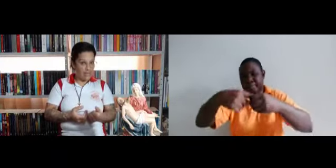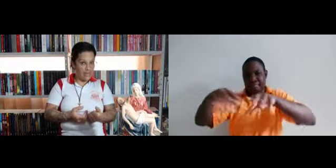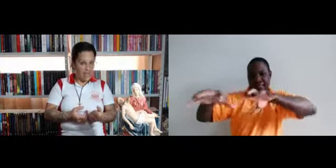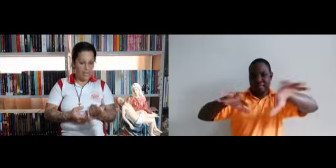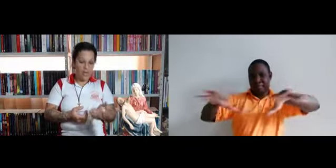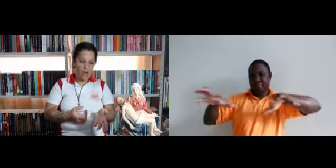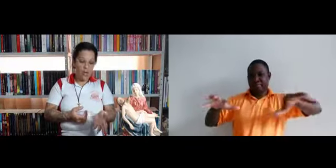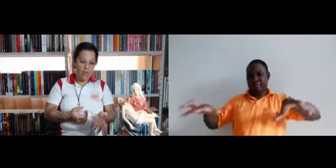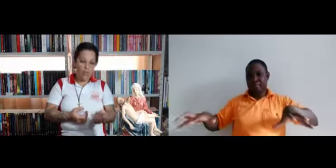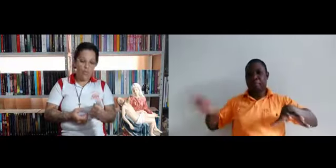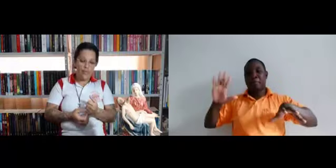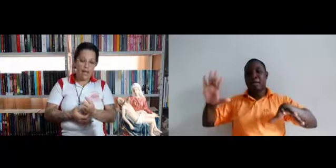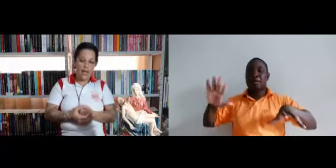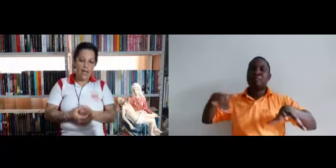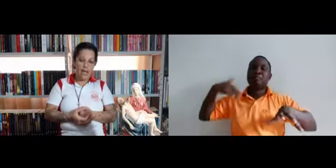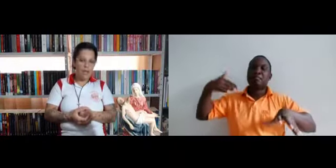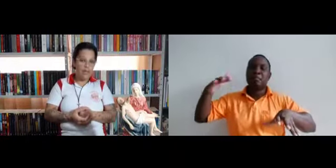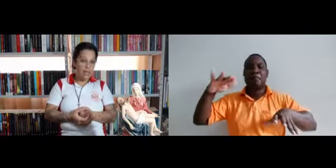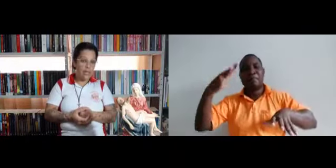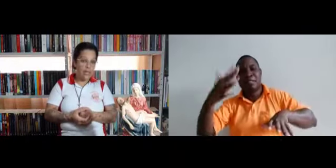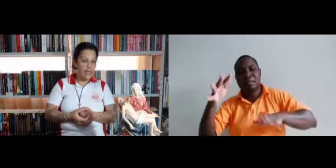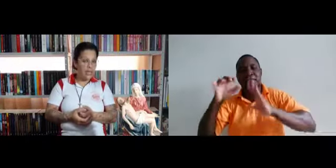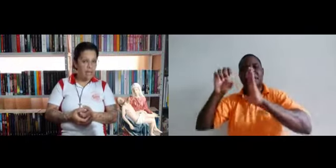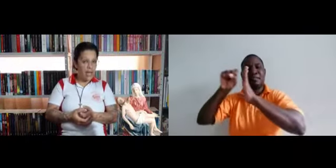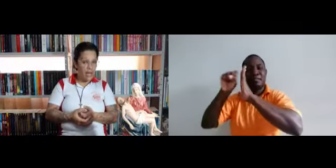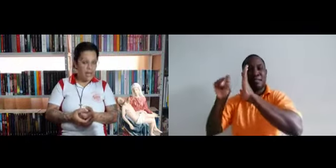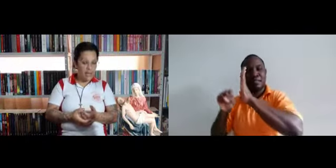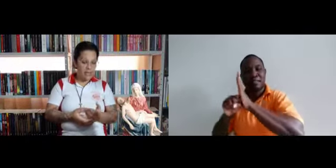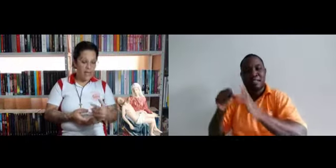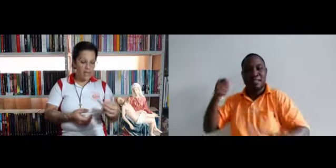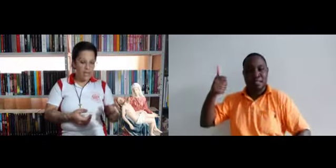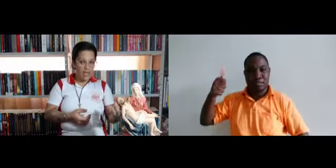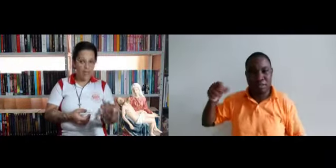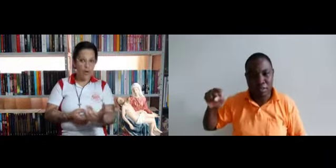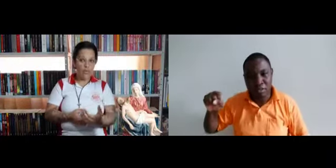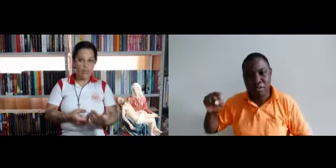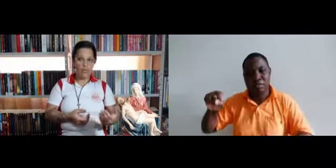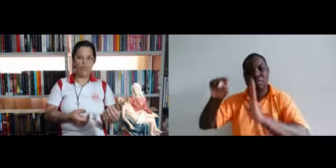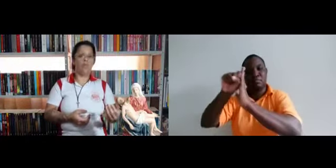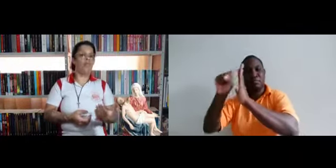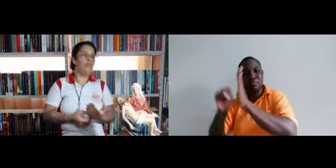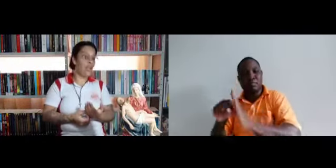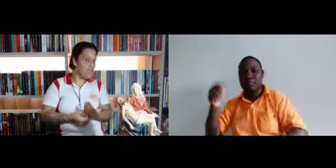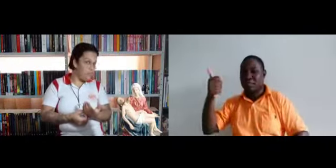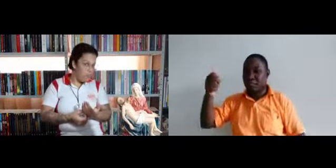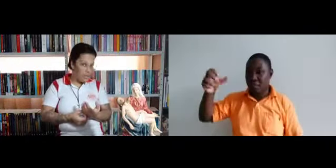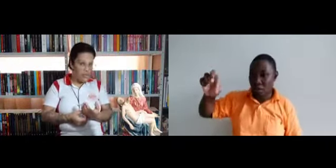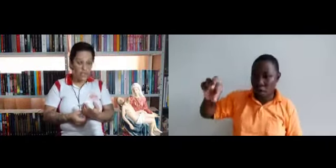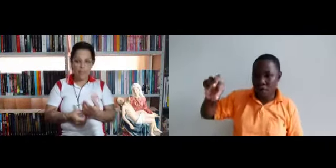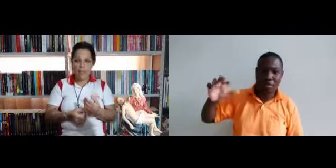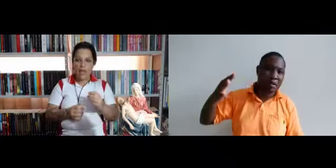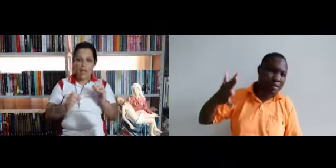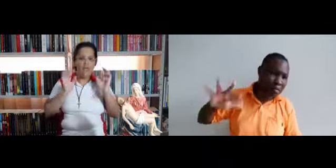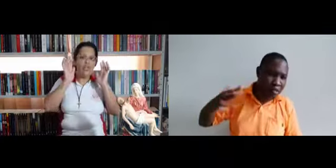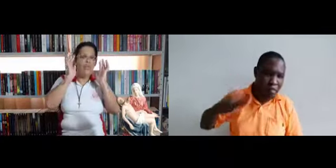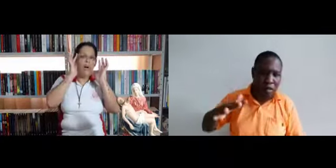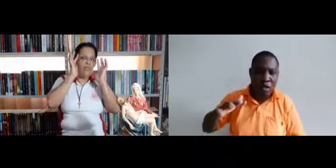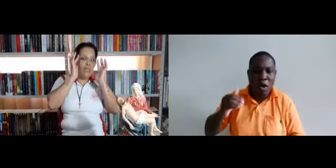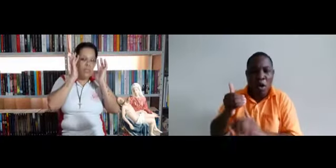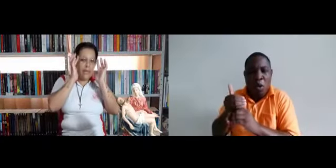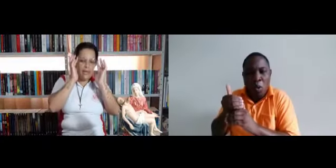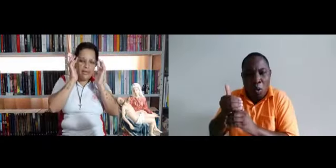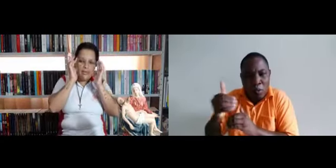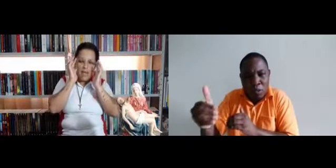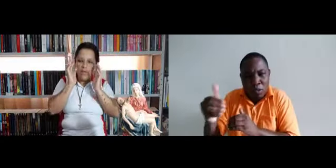mais atrasadas, como a Alemanha e a Itália, que estavam aí às voltas com sua própria unificação política. O